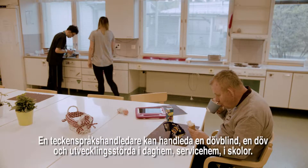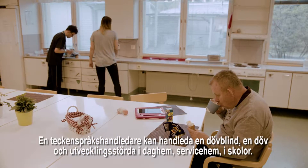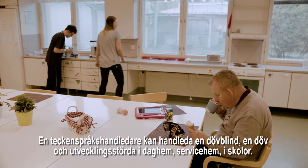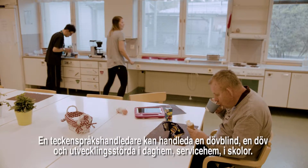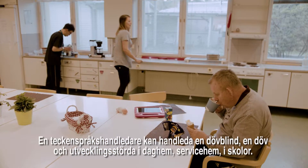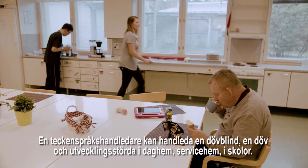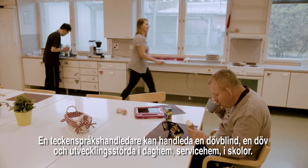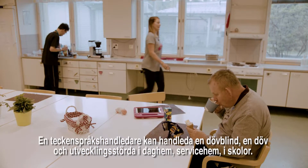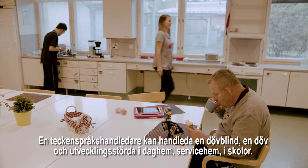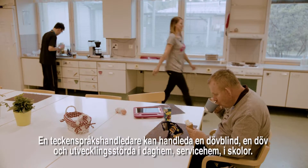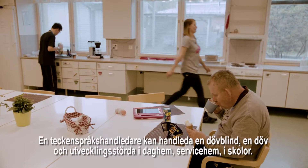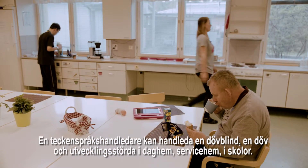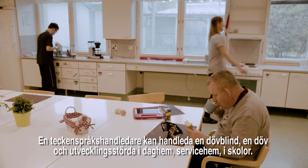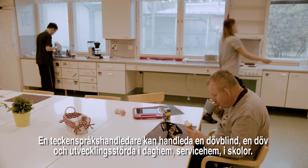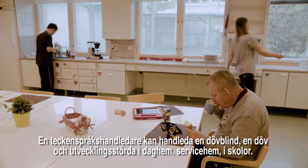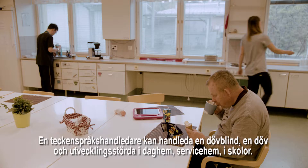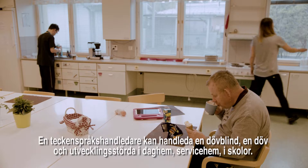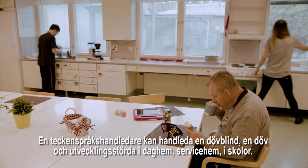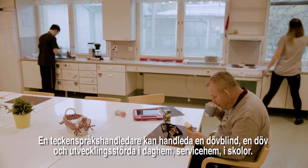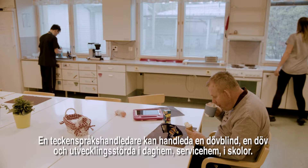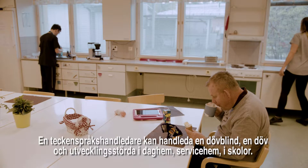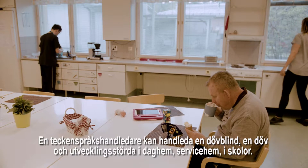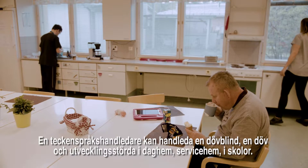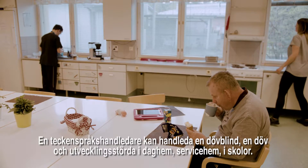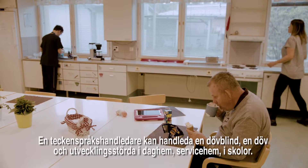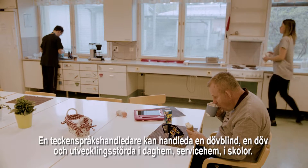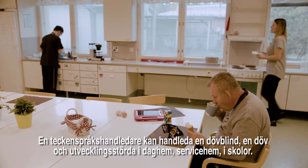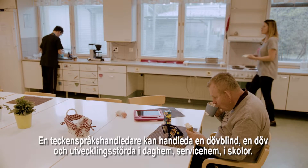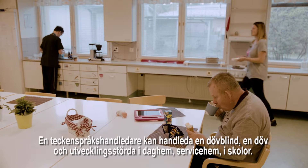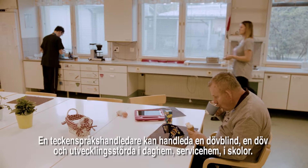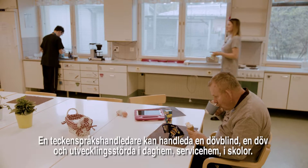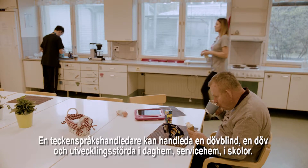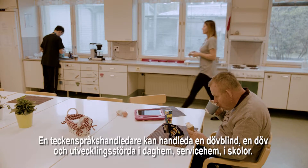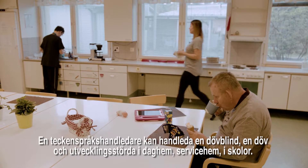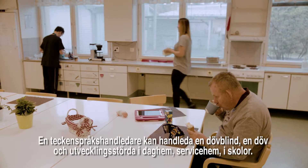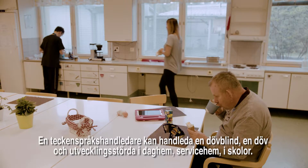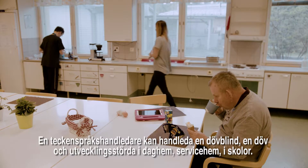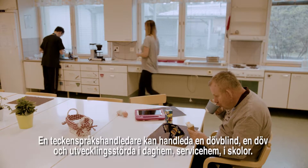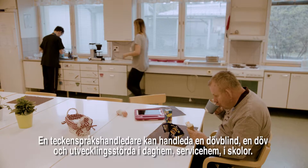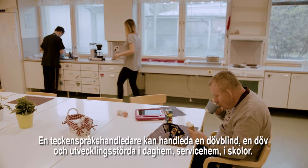pystyy toimimaan kuurosokean, kuuron, kehitysvammaisten avustajana